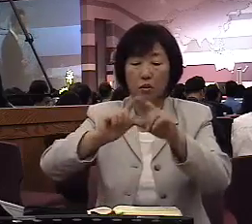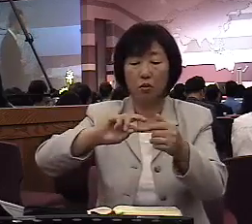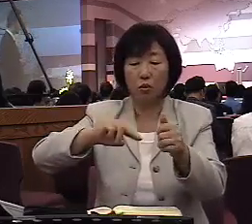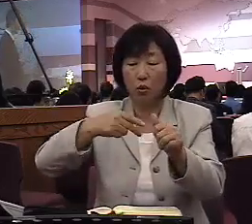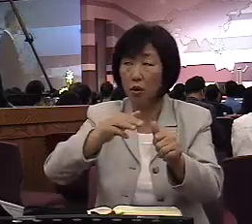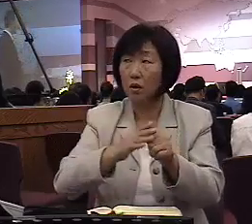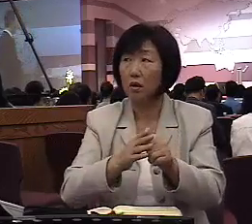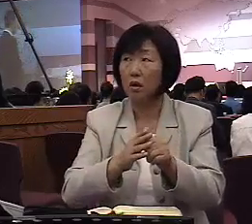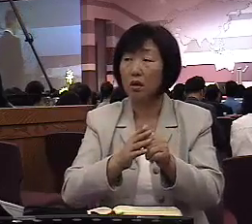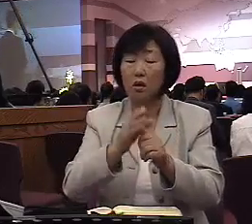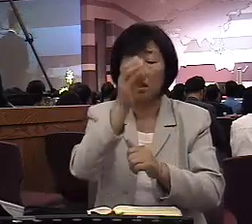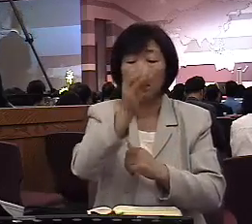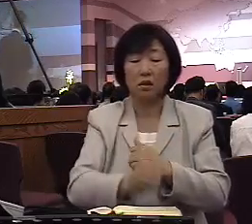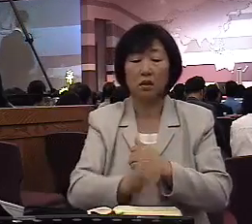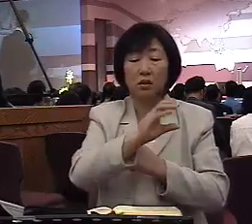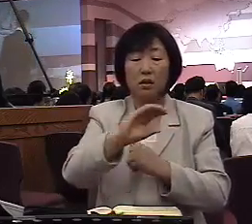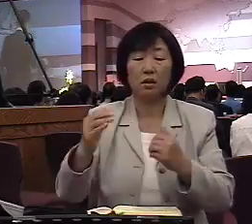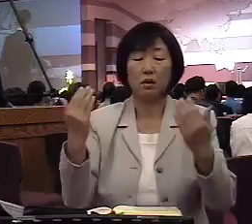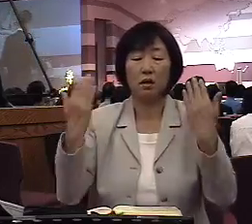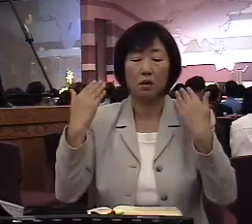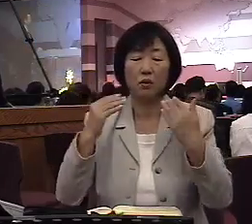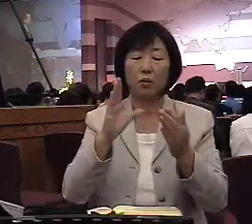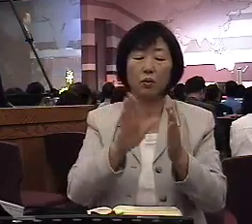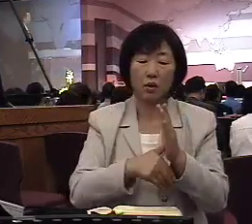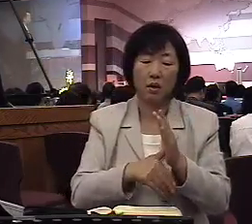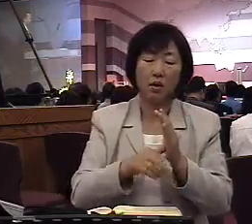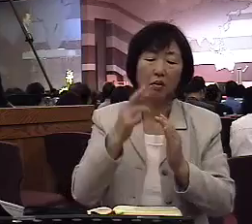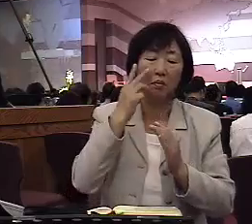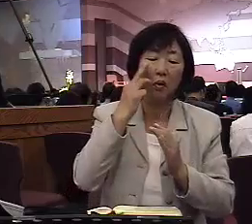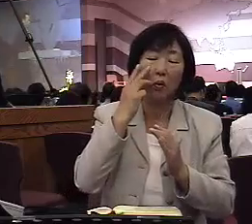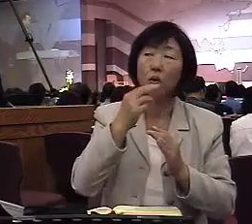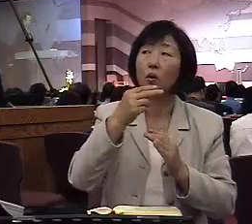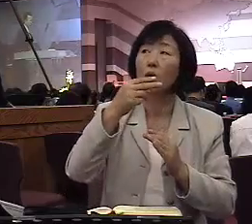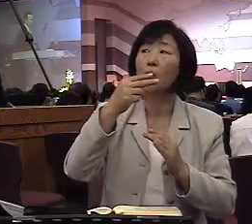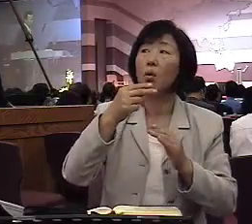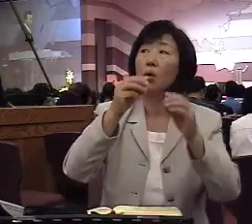신학교 시절 때 미국 그 동문